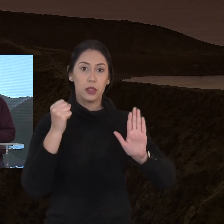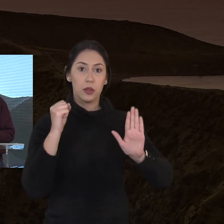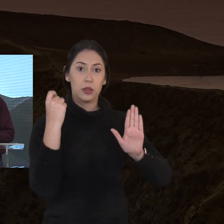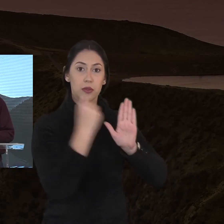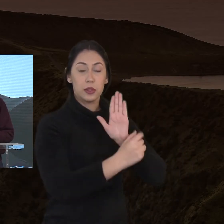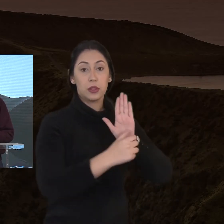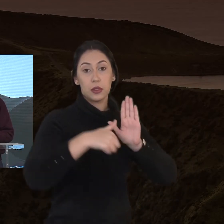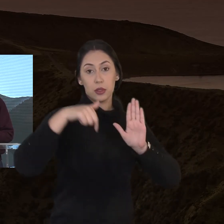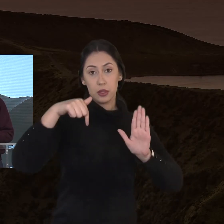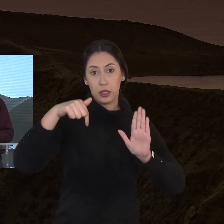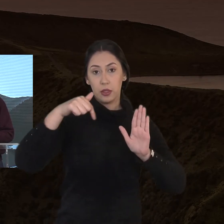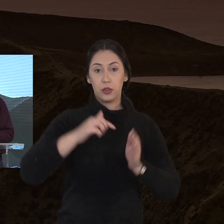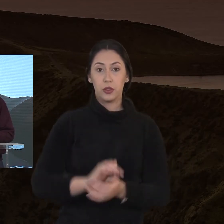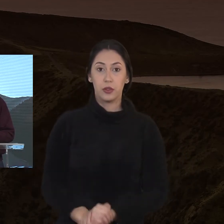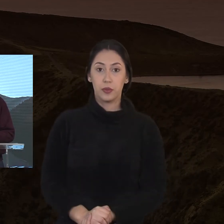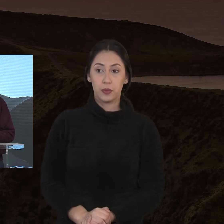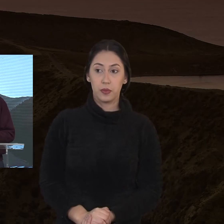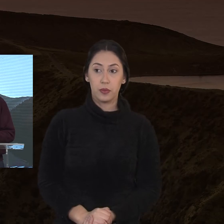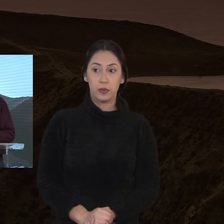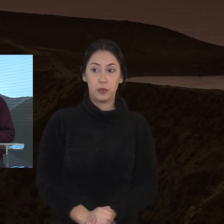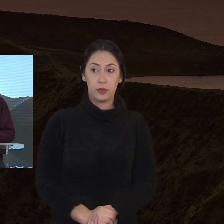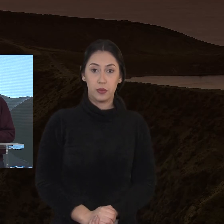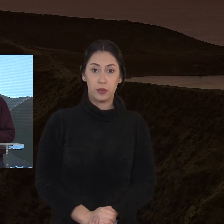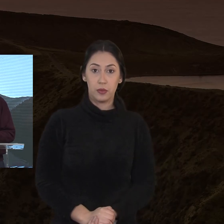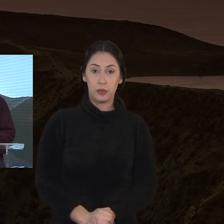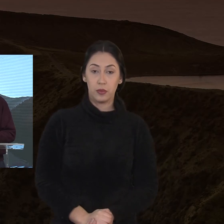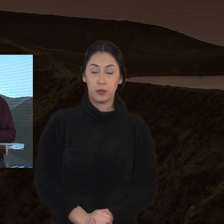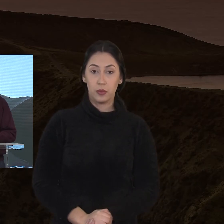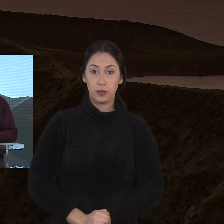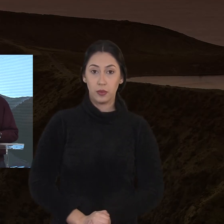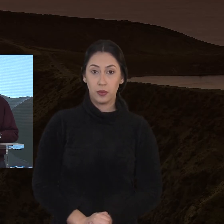o j38 7